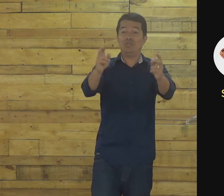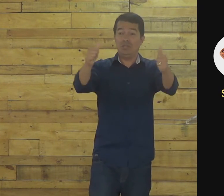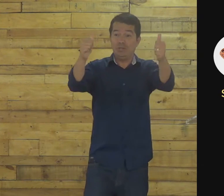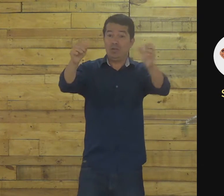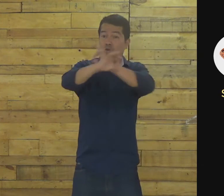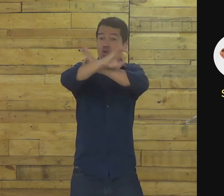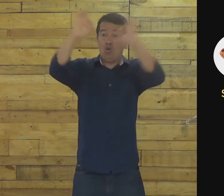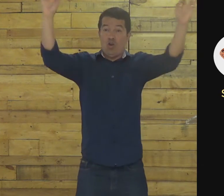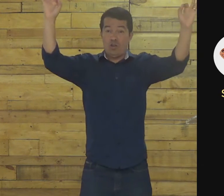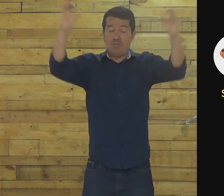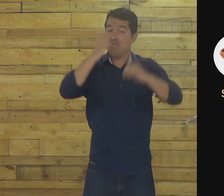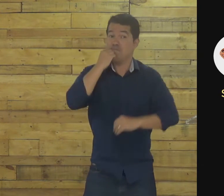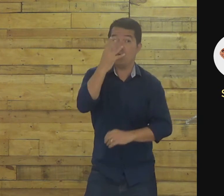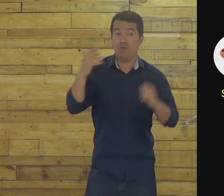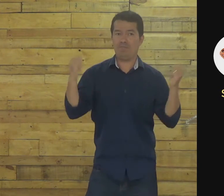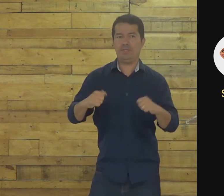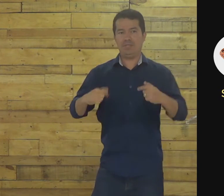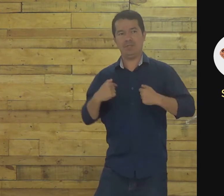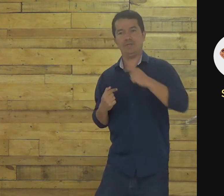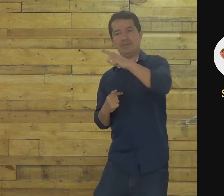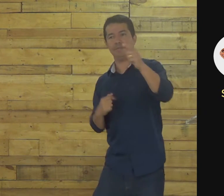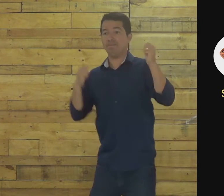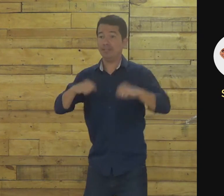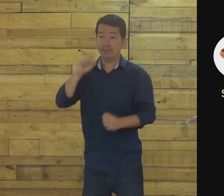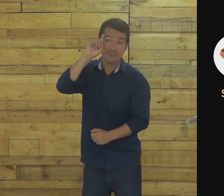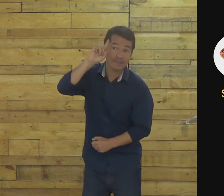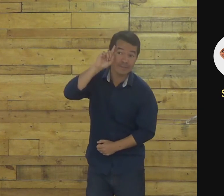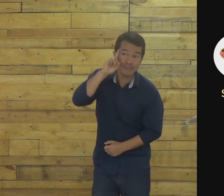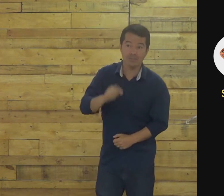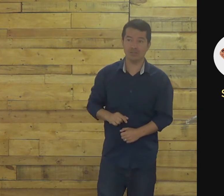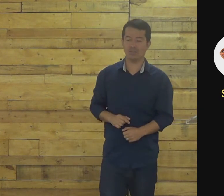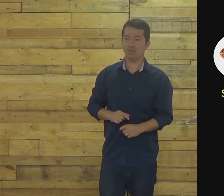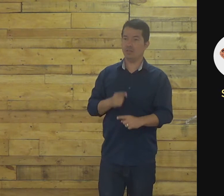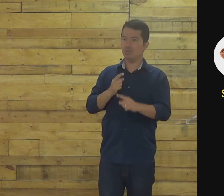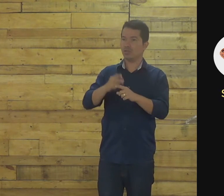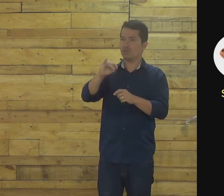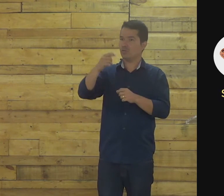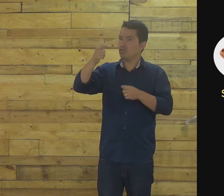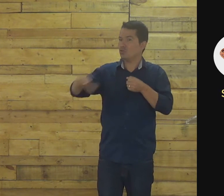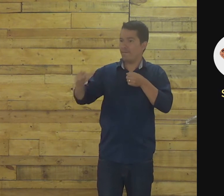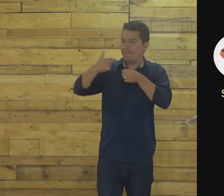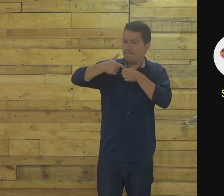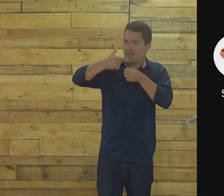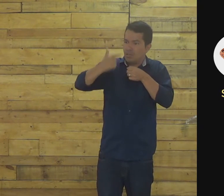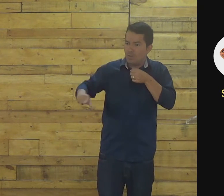das coisas de Deus, tá? Fazendo isso tá ótimo.